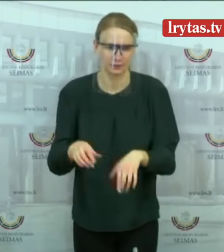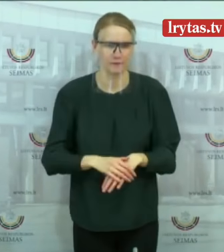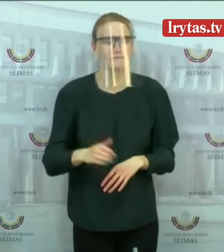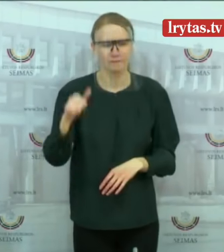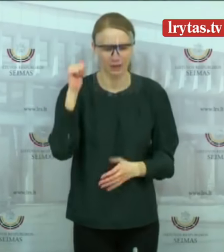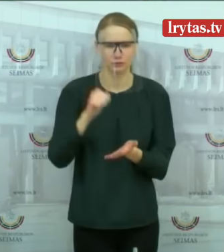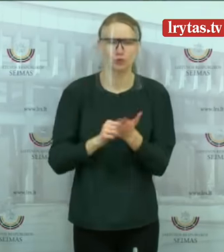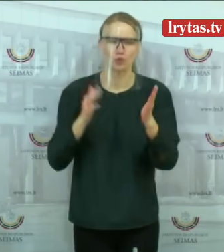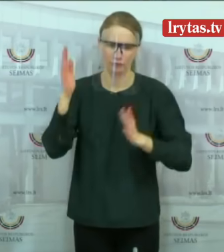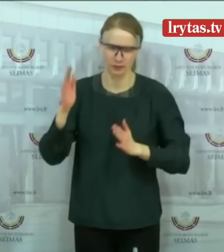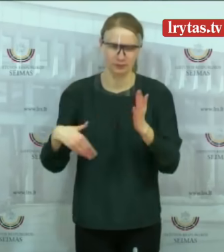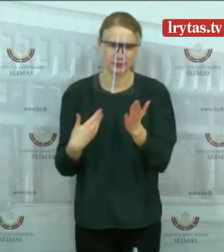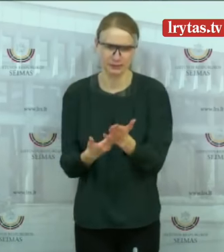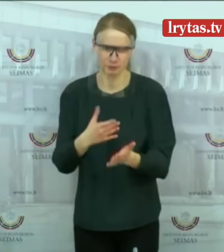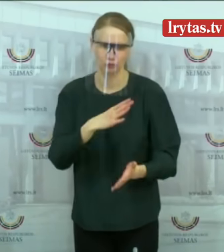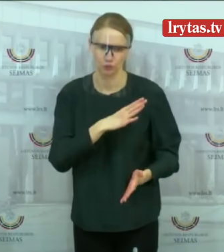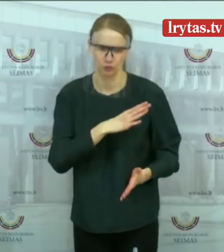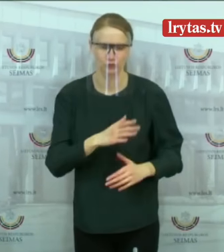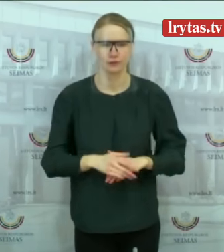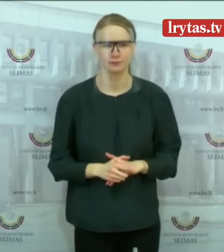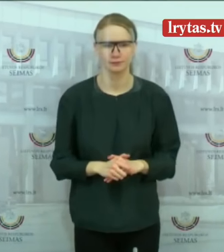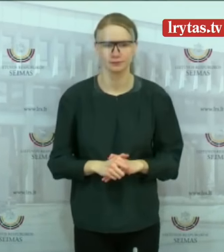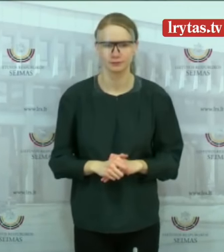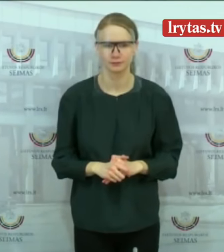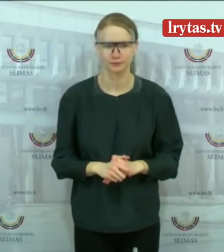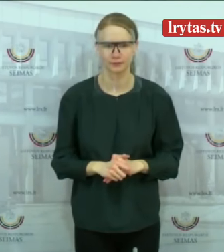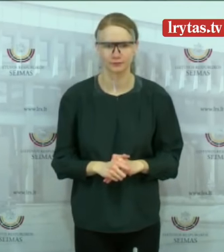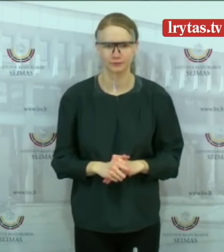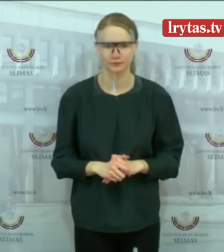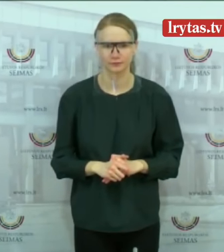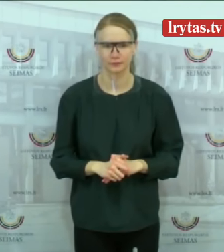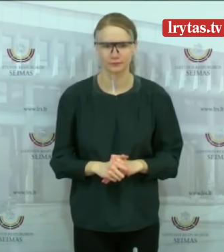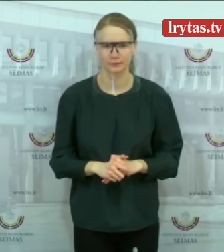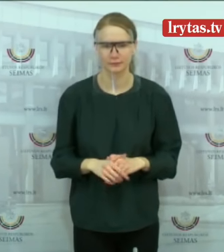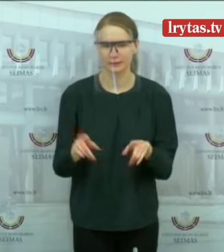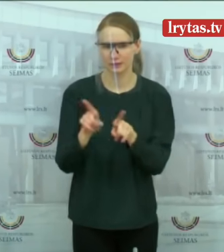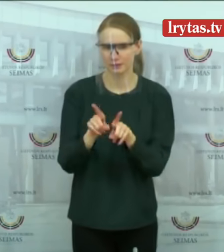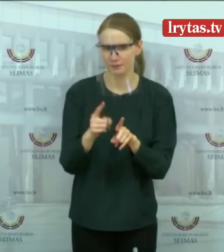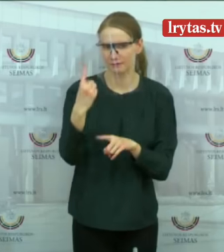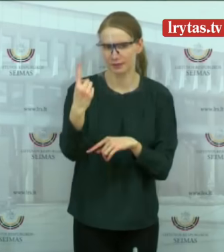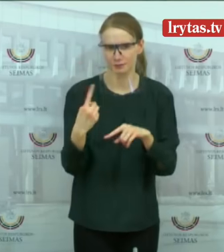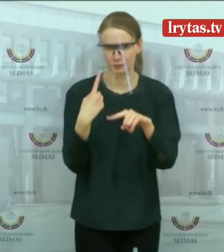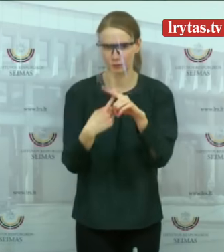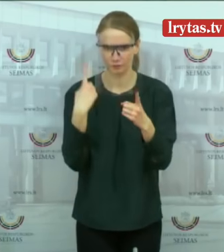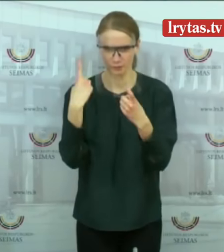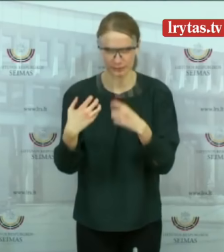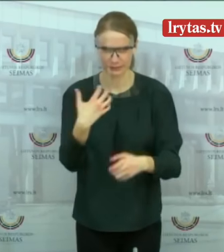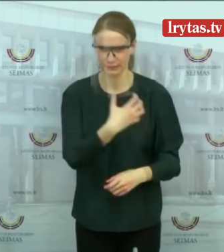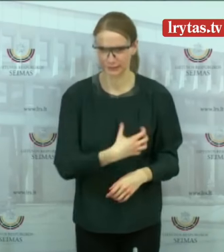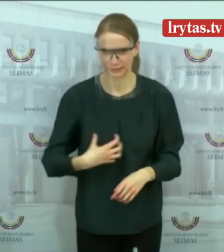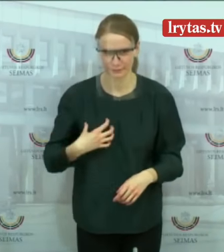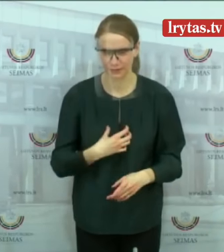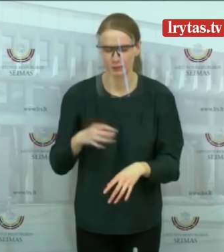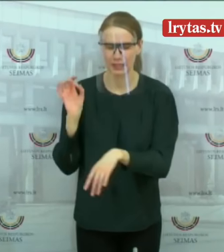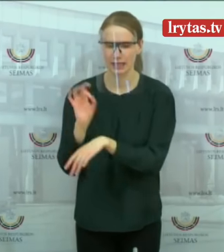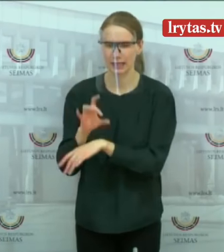spaudos konferencijos metu. Taip pat vienas taip pat svarbus atvejis, tai yra